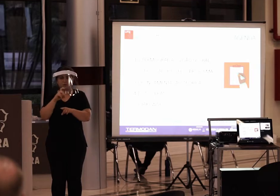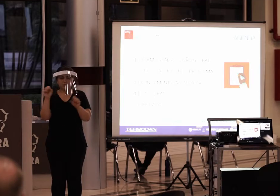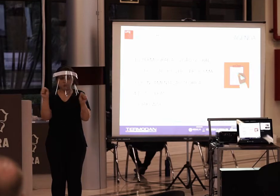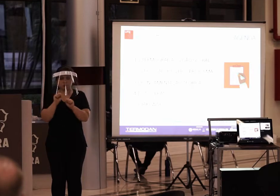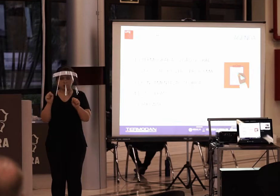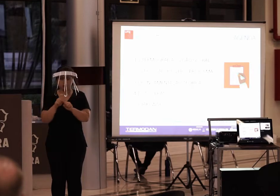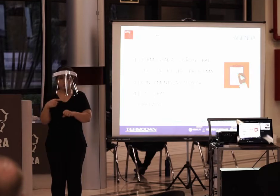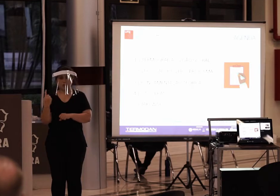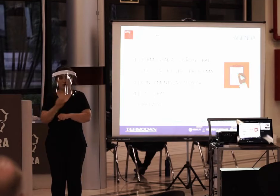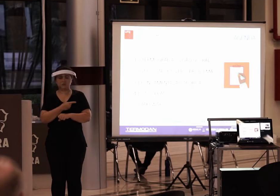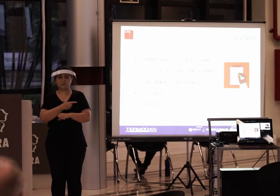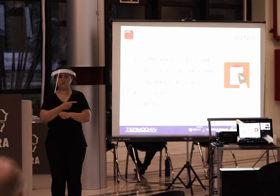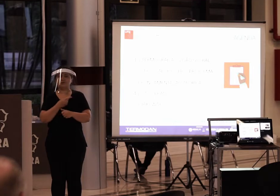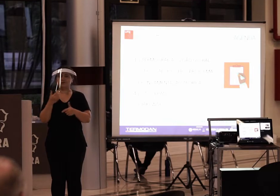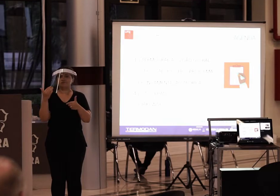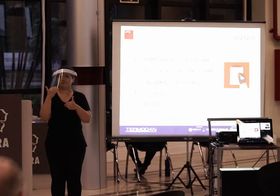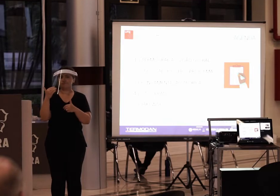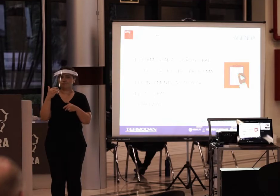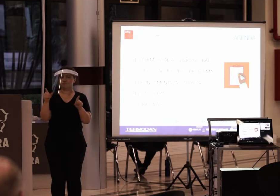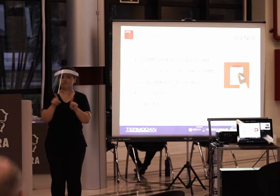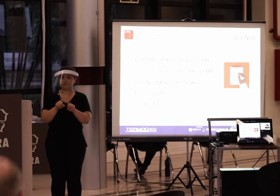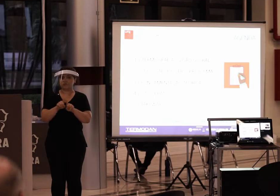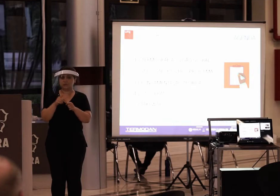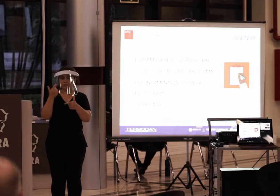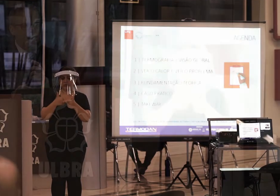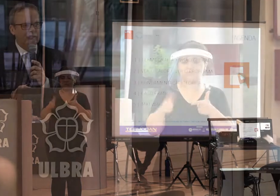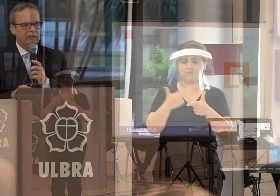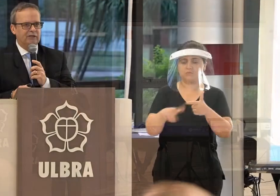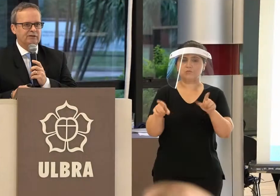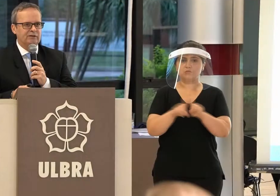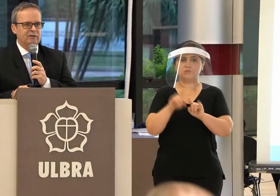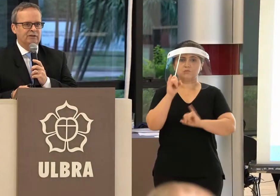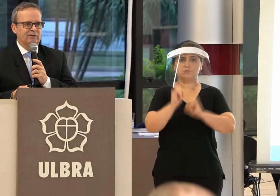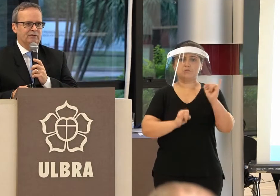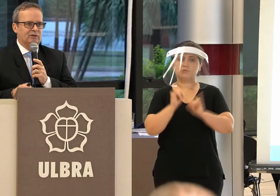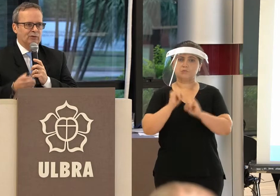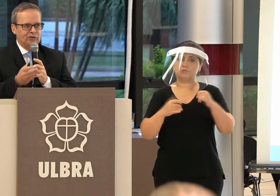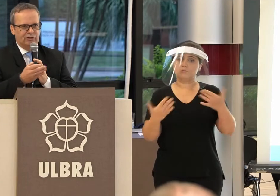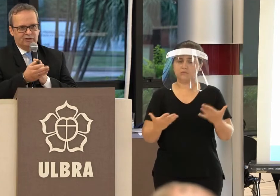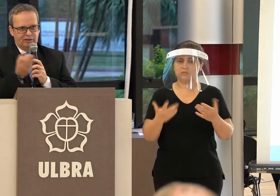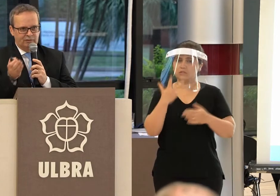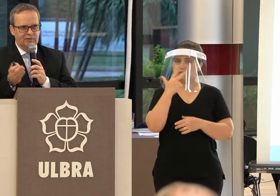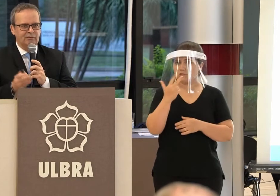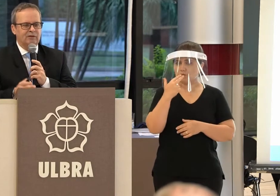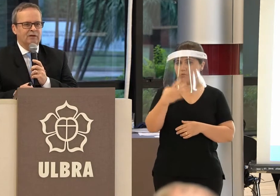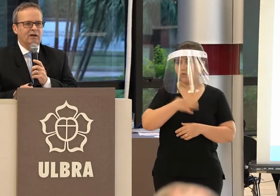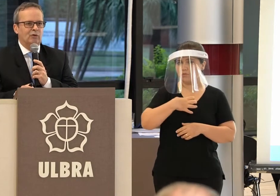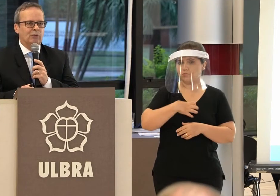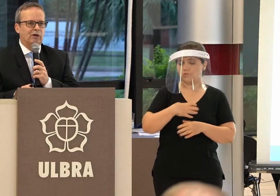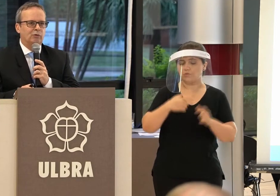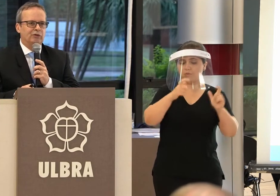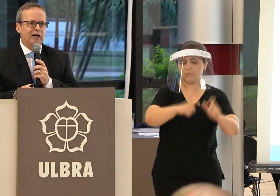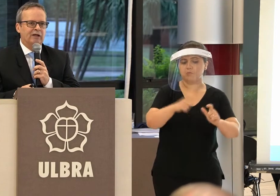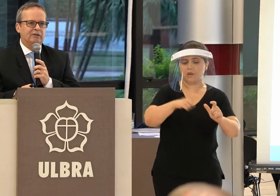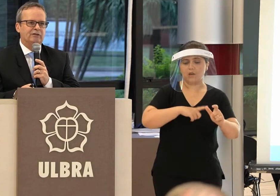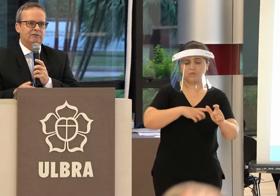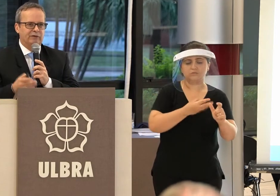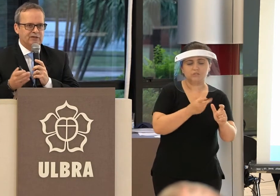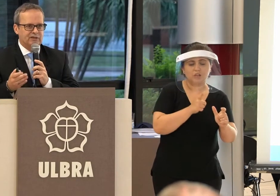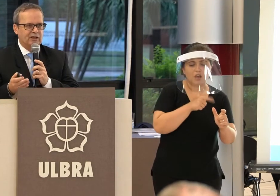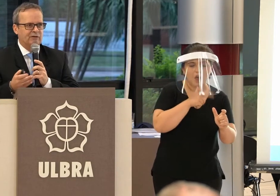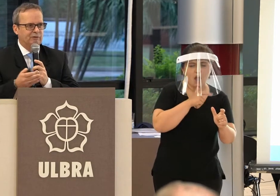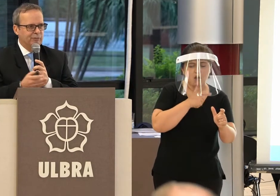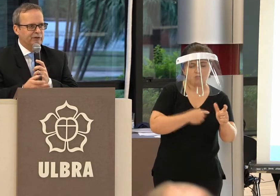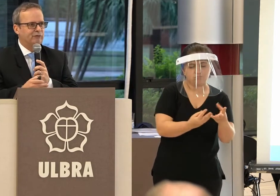nossas patologias também, né, os nossos problemas industriais. Então, onde que tem uma umidade,